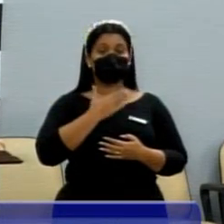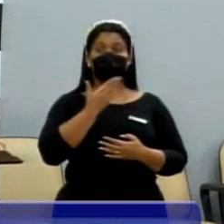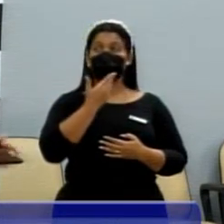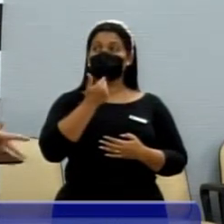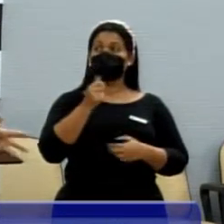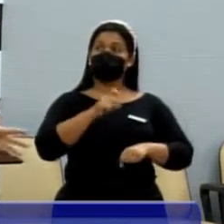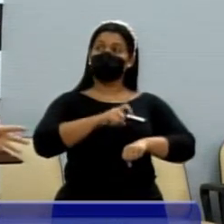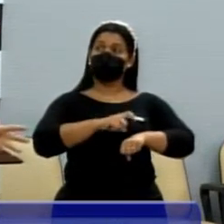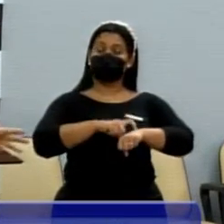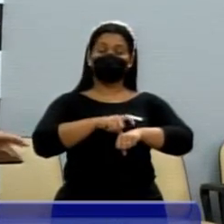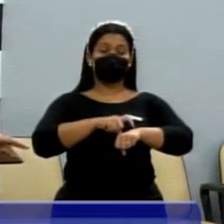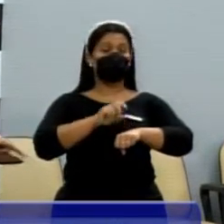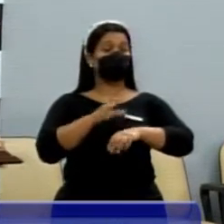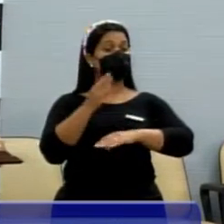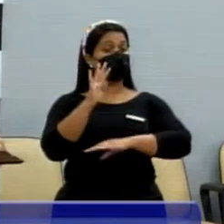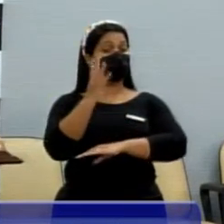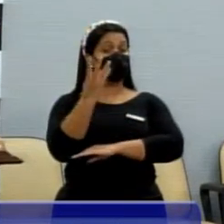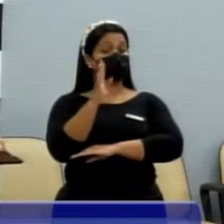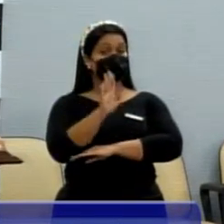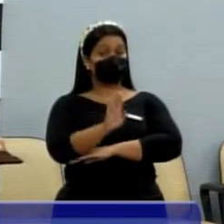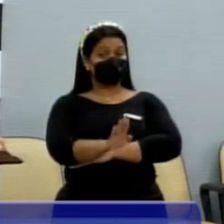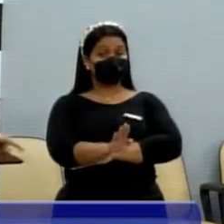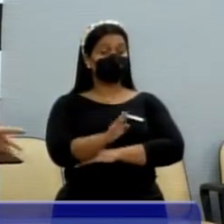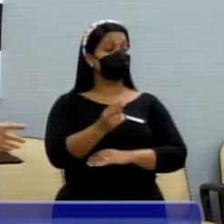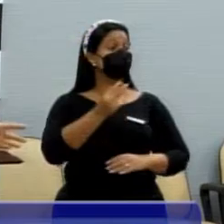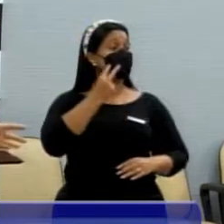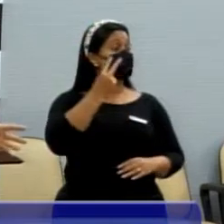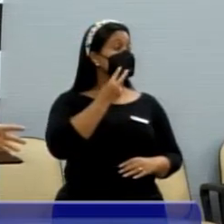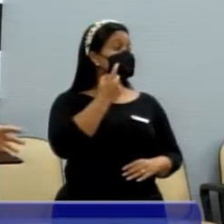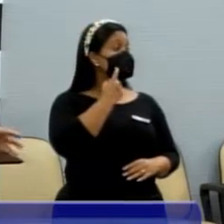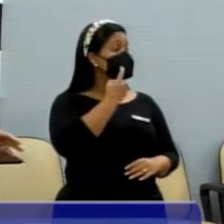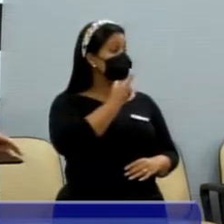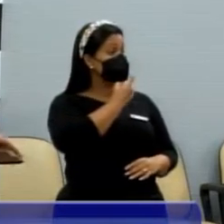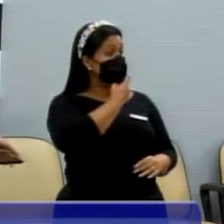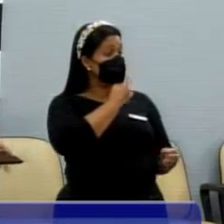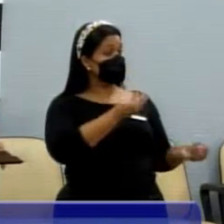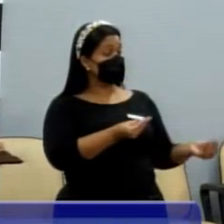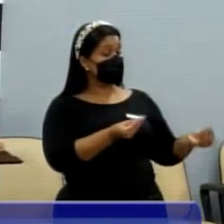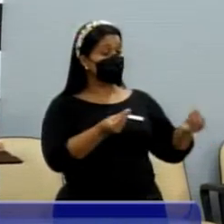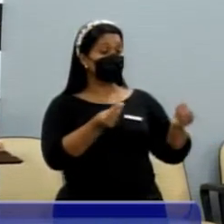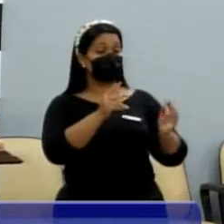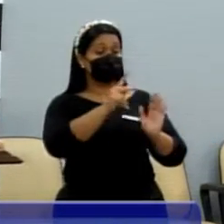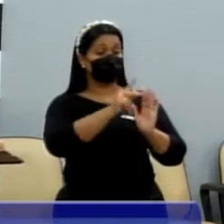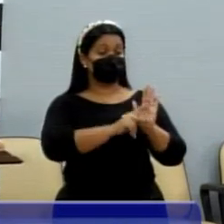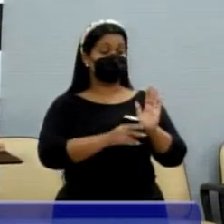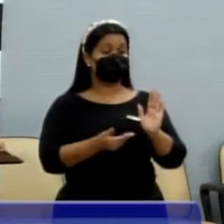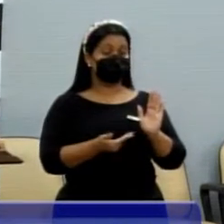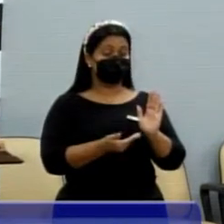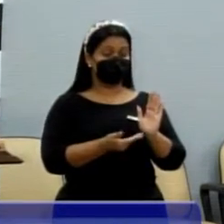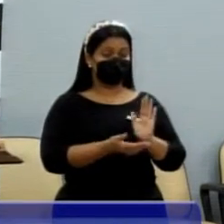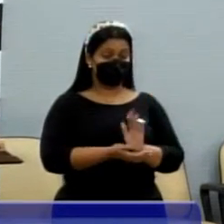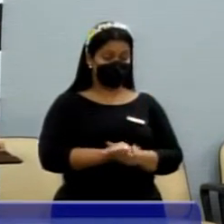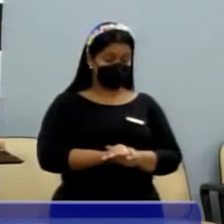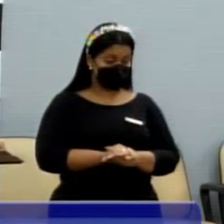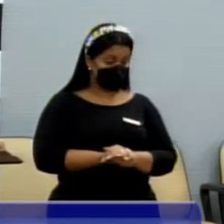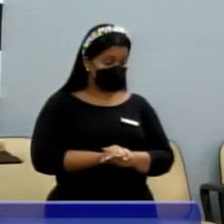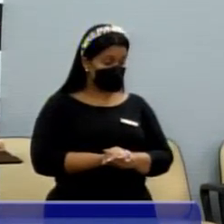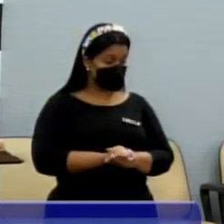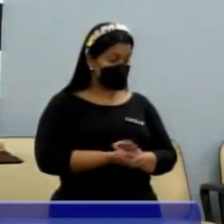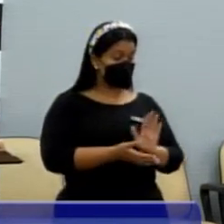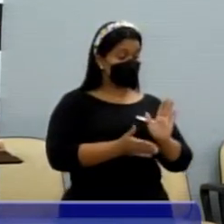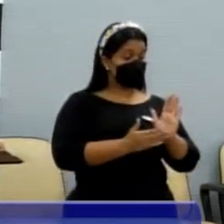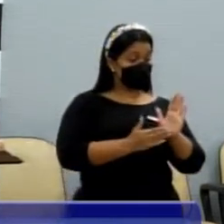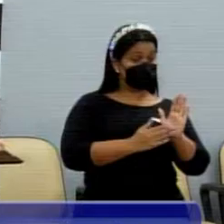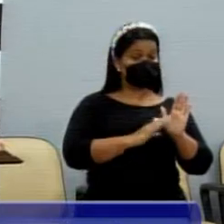pelo horário das 16 horas Vereador Jorge apresentou inicialmente o projeto um propósito